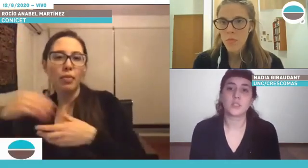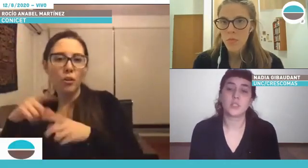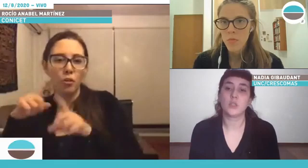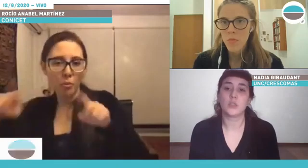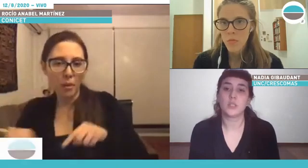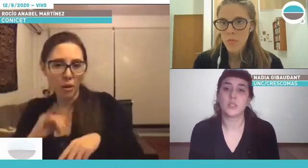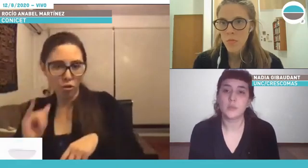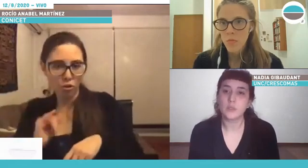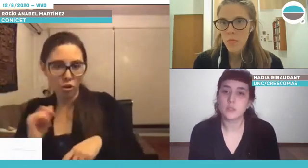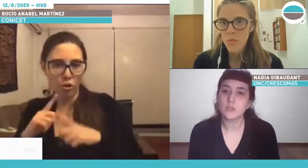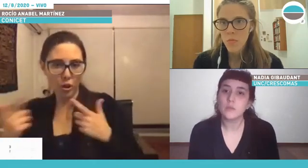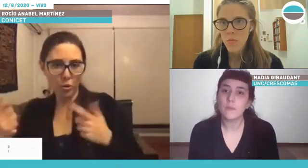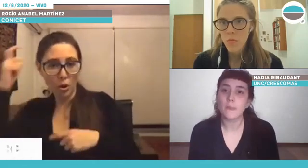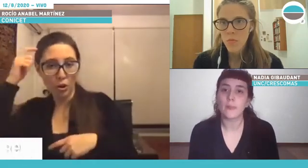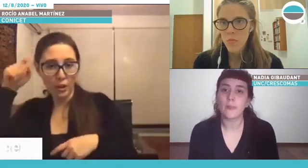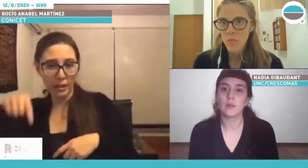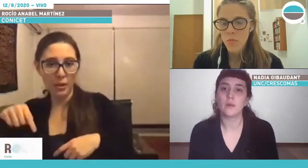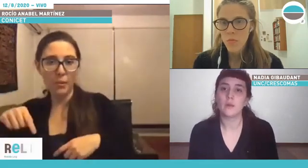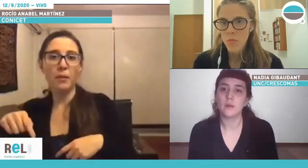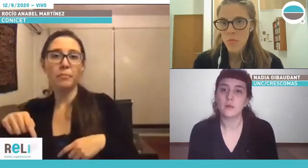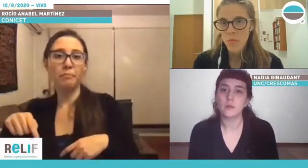son procesos cognitivos